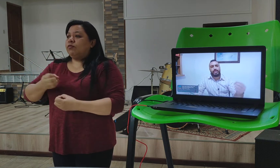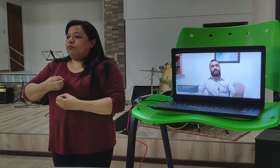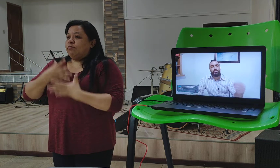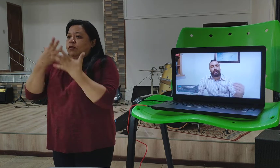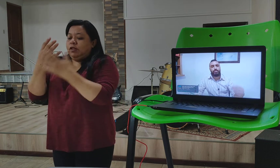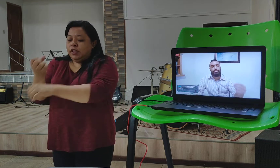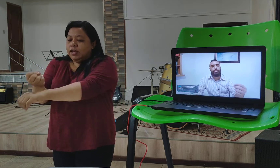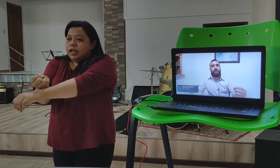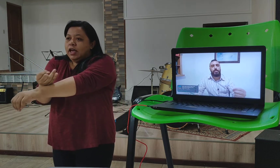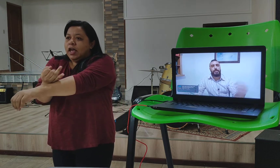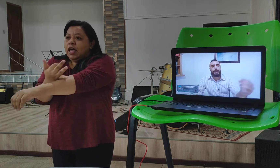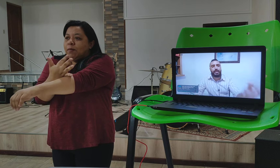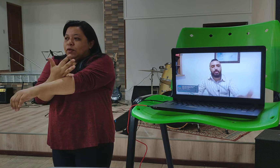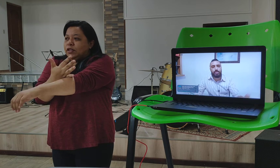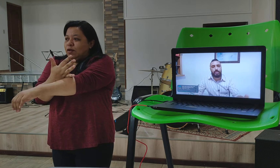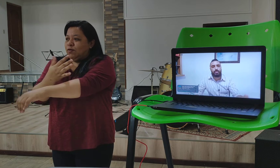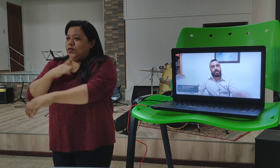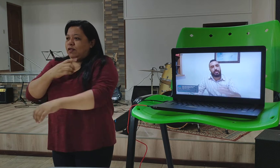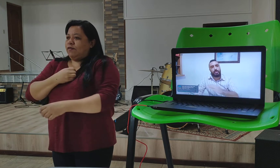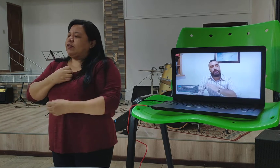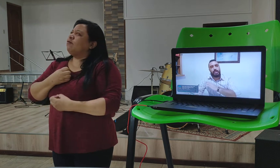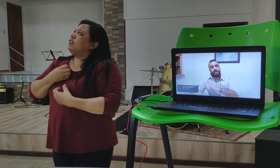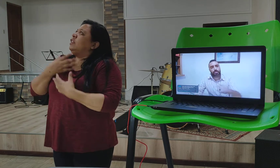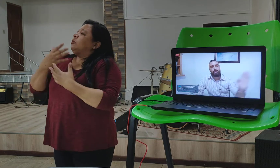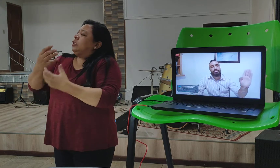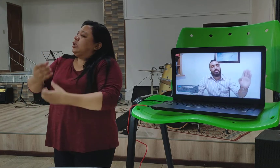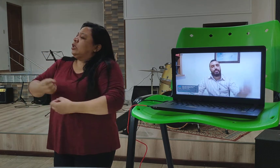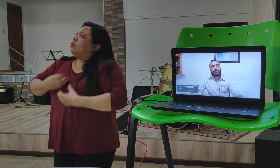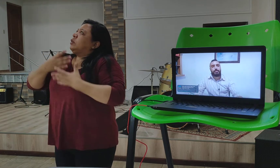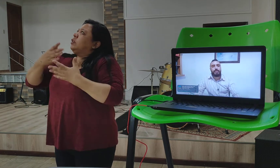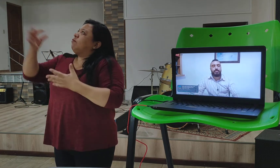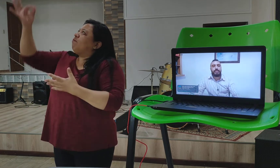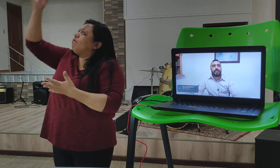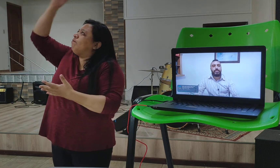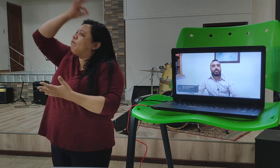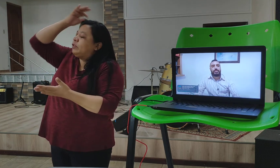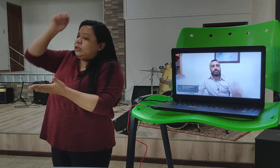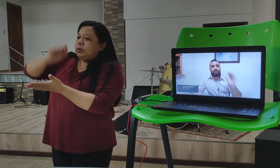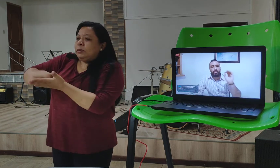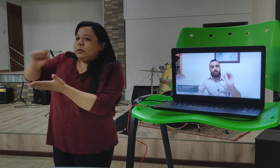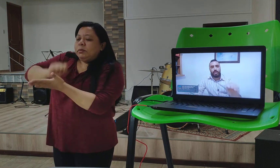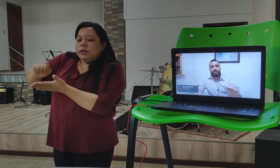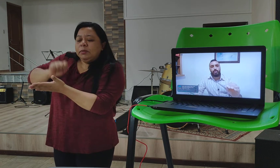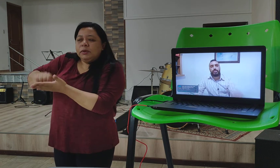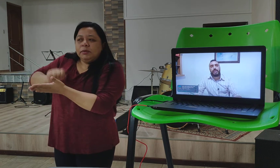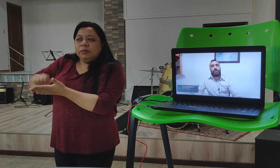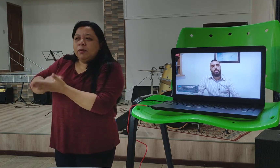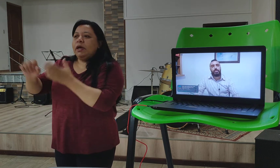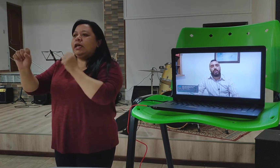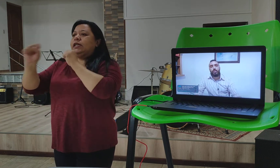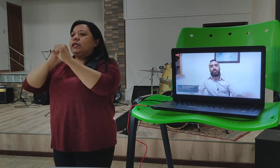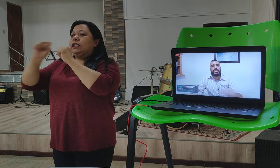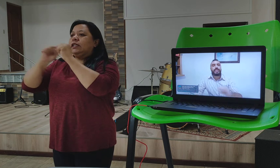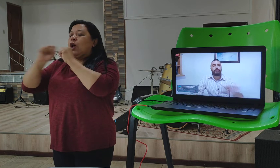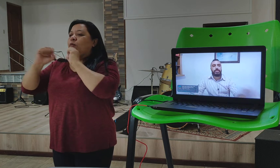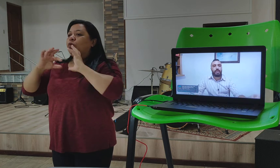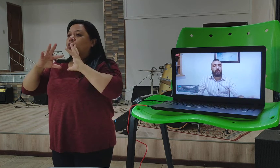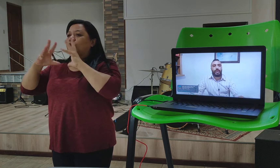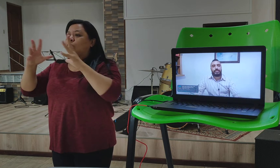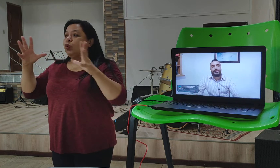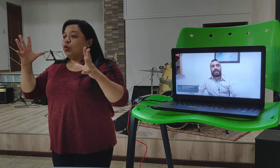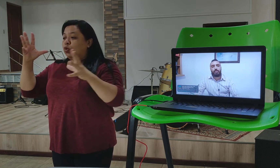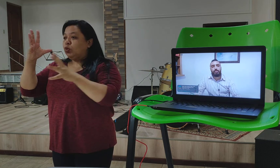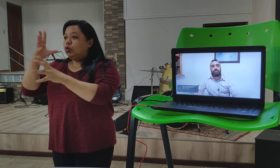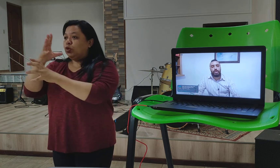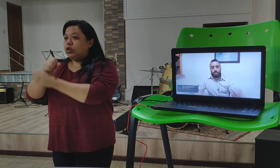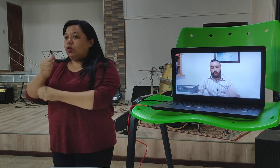emoções, os sentimentos do homem para com Deus. Então, de todos os livros da Bíblia, nós temos o livro do Salmo com os